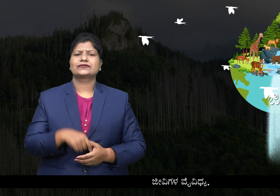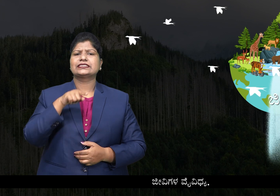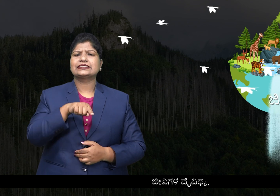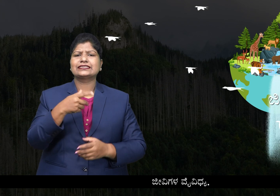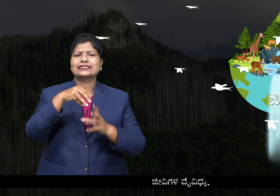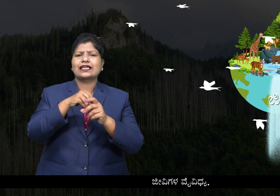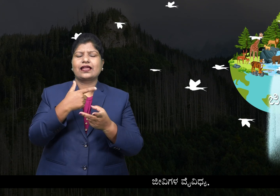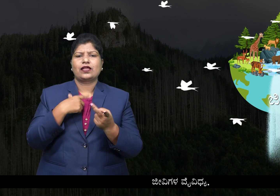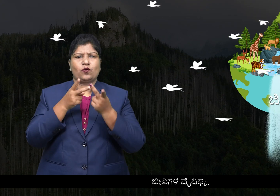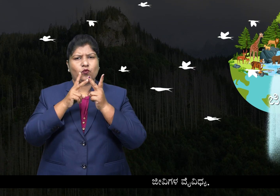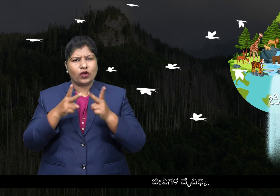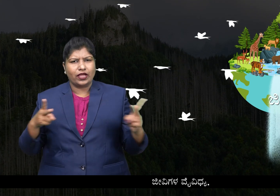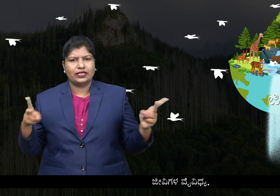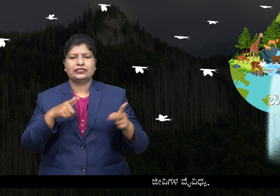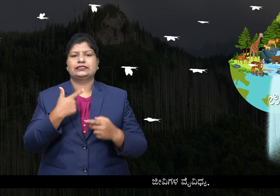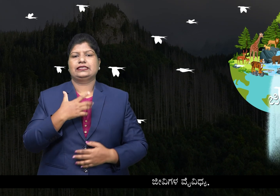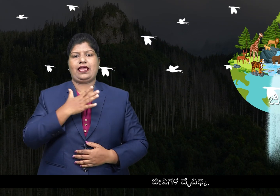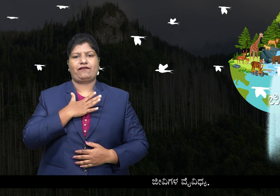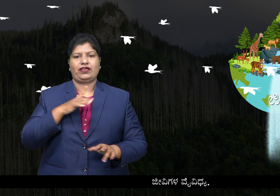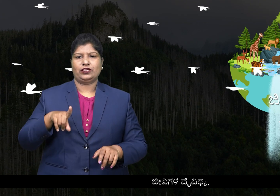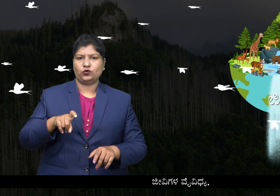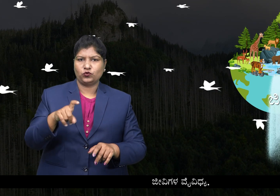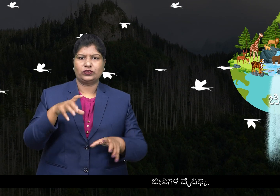ಜೀವಿಗಳ ವೈವಿಧ್ಯ.